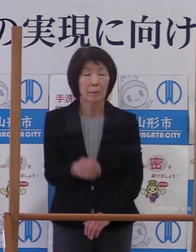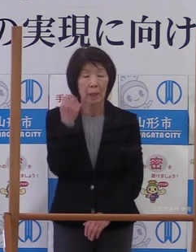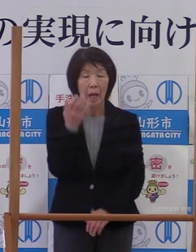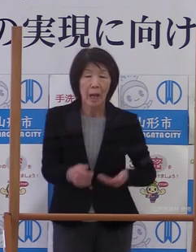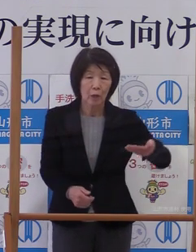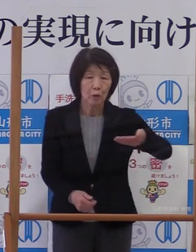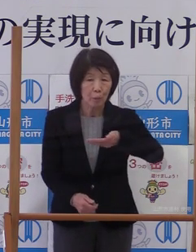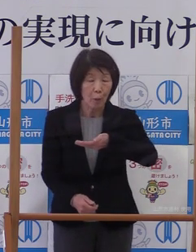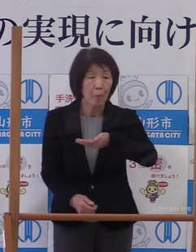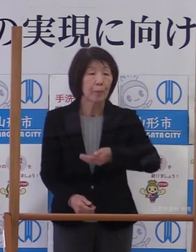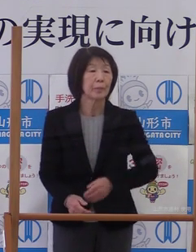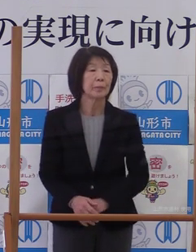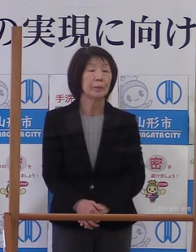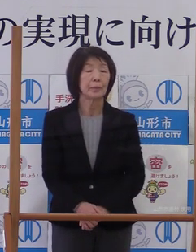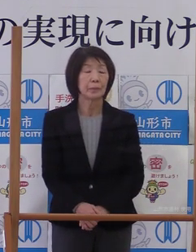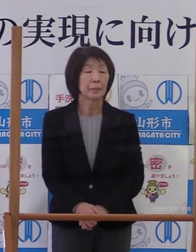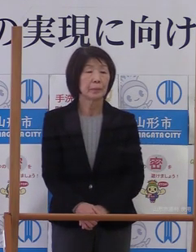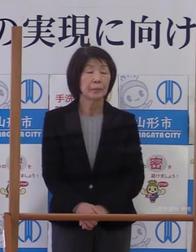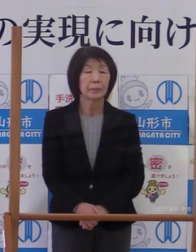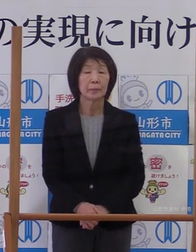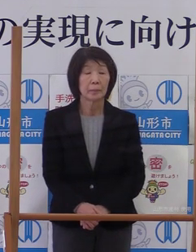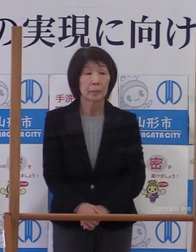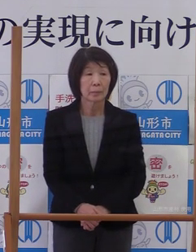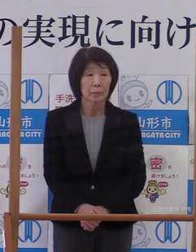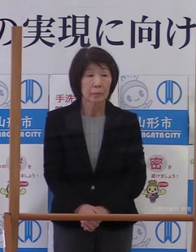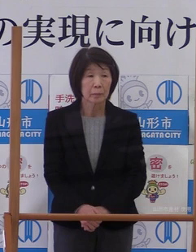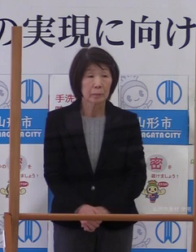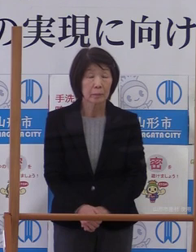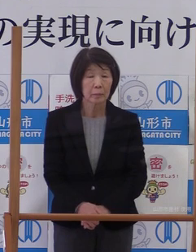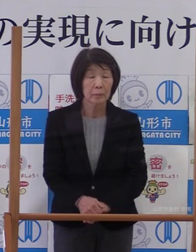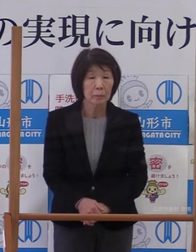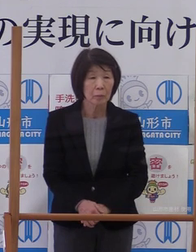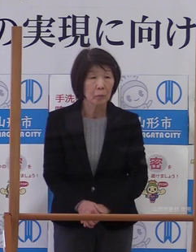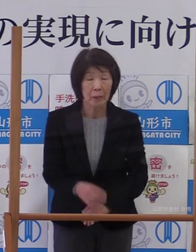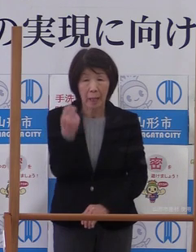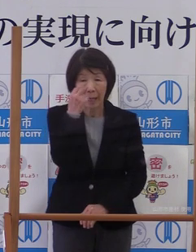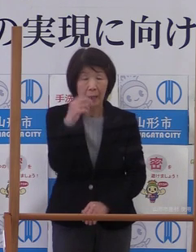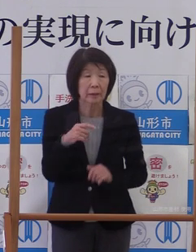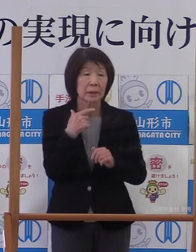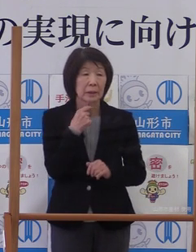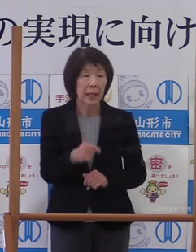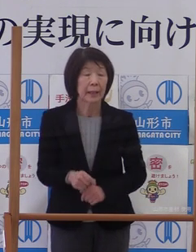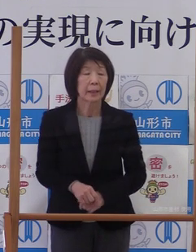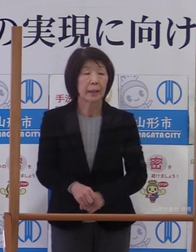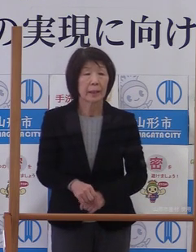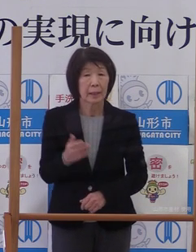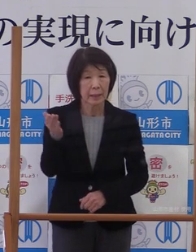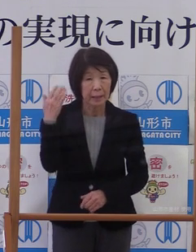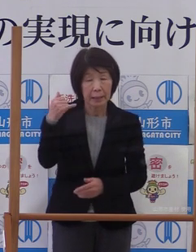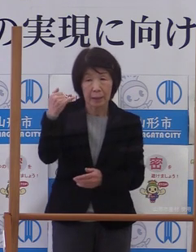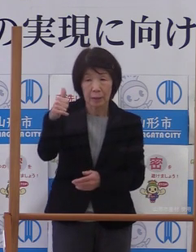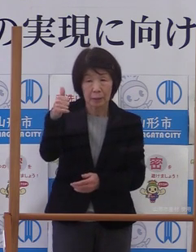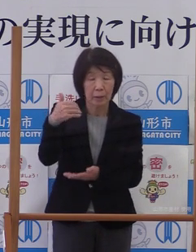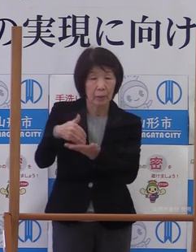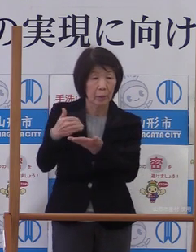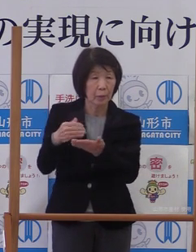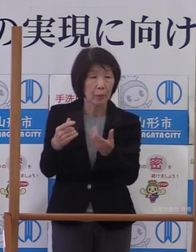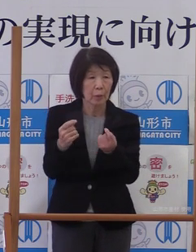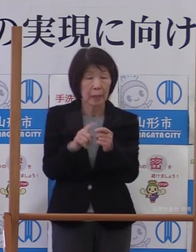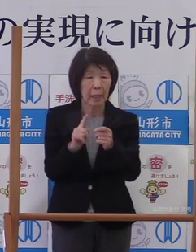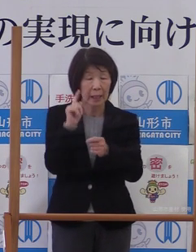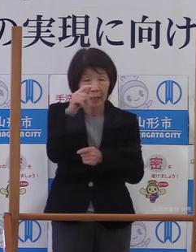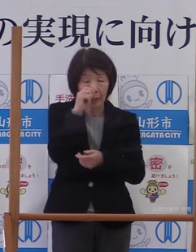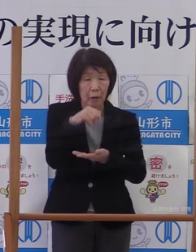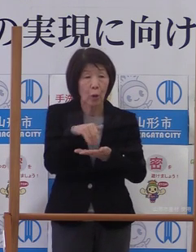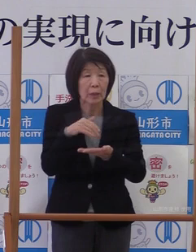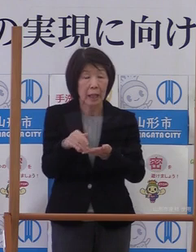読売新聞さんの方と申します。よろしくお願いします。そうですね、念のため確認なんですけど、市長がおっしゃったその来年度予算の一つ続きでその